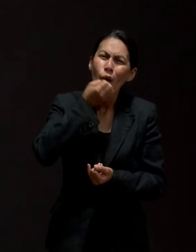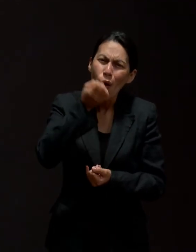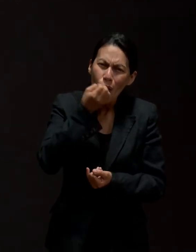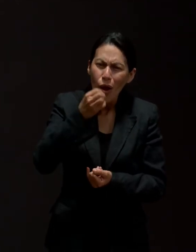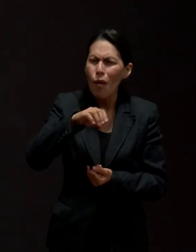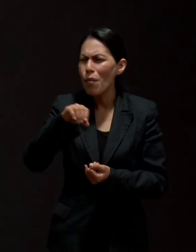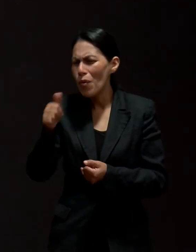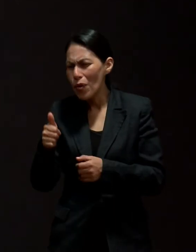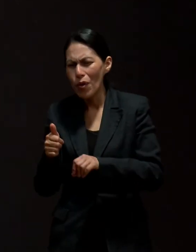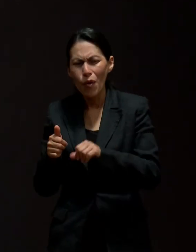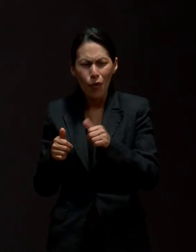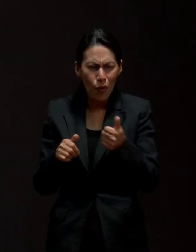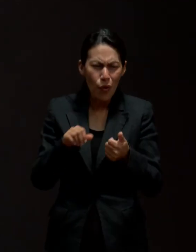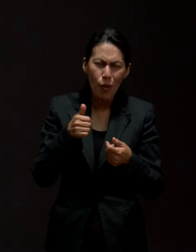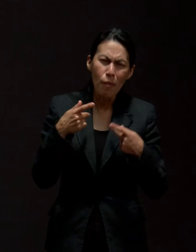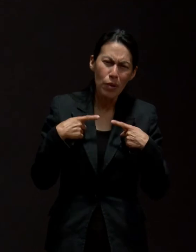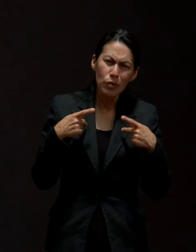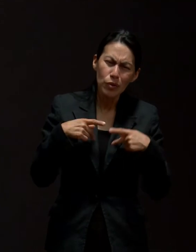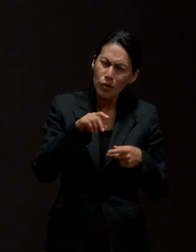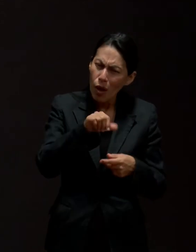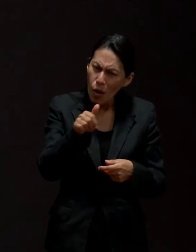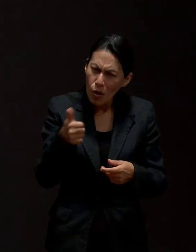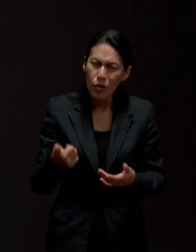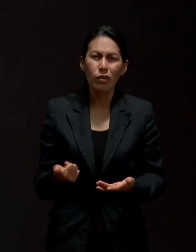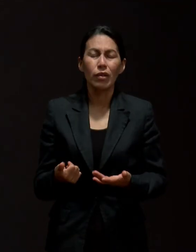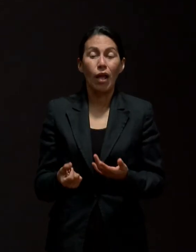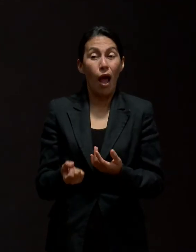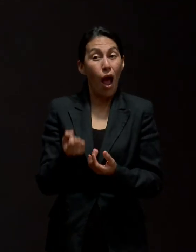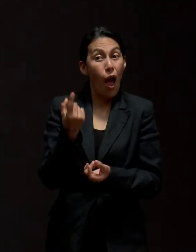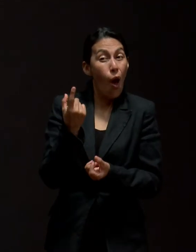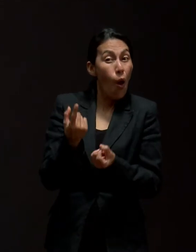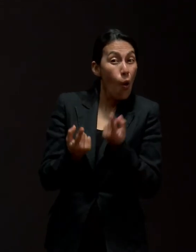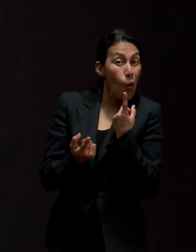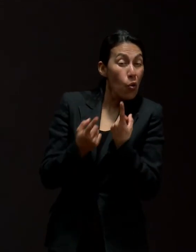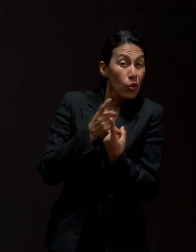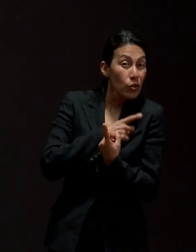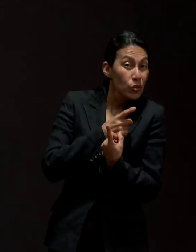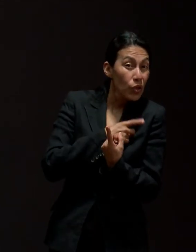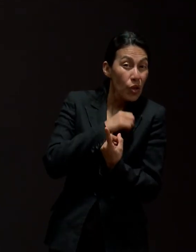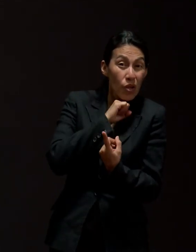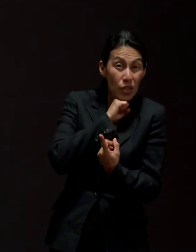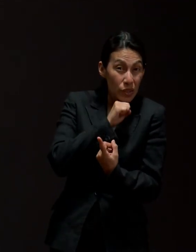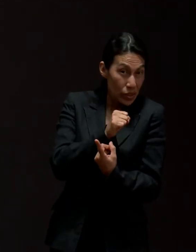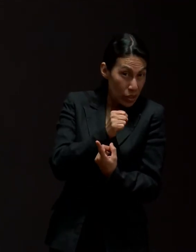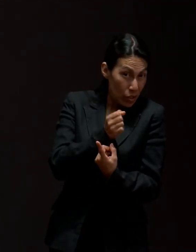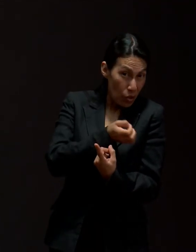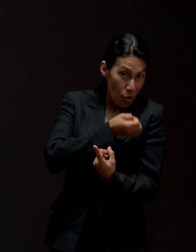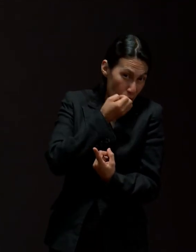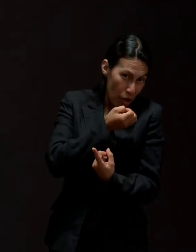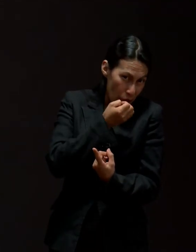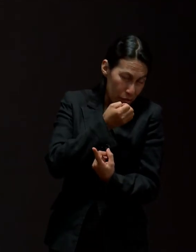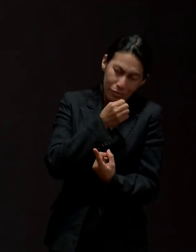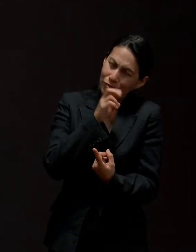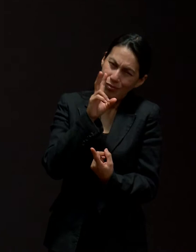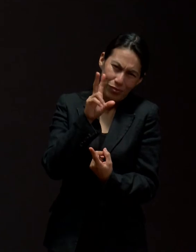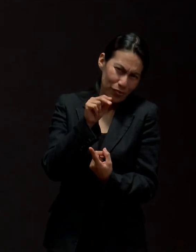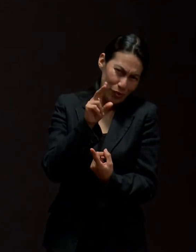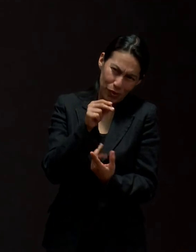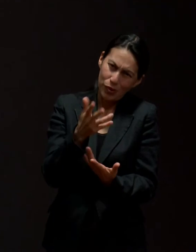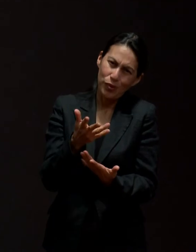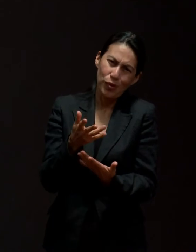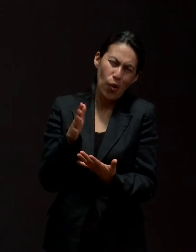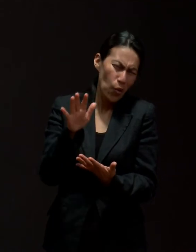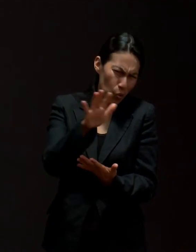a orar. Amén. Todos debemos orar los unos por los otros. No debe haber una sola persona que se quede